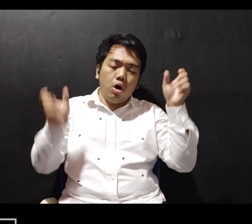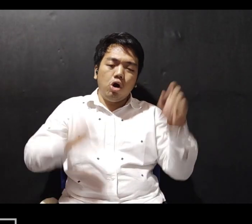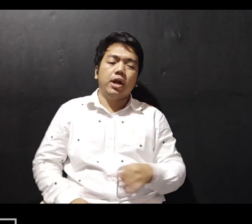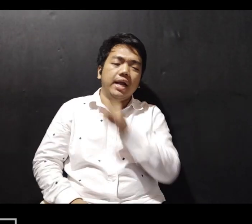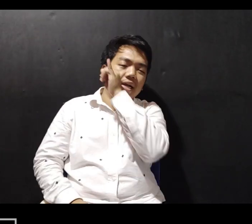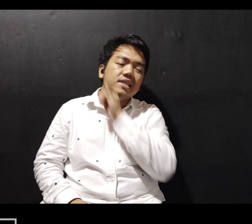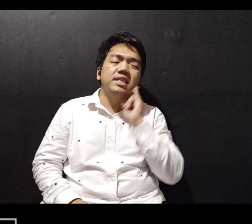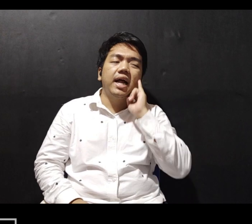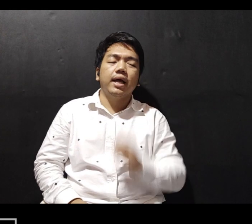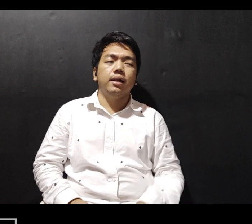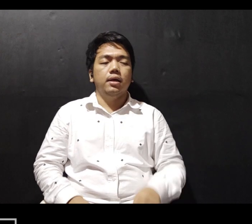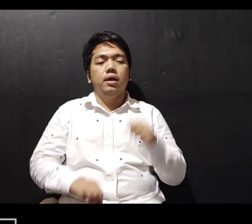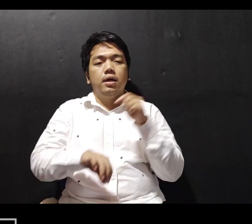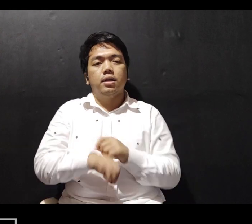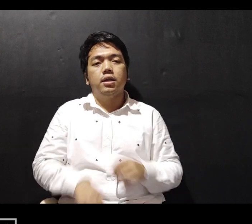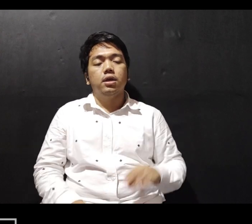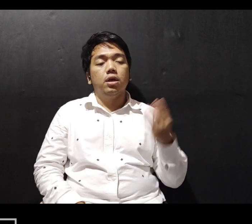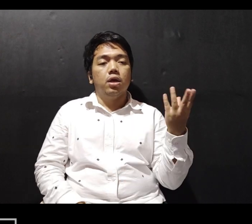Tuhan di usia 30.